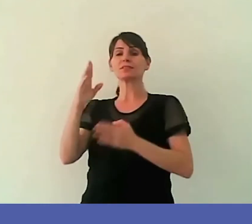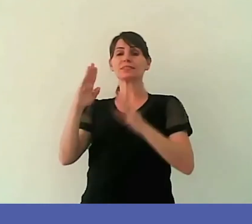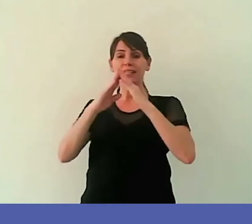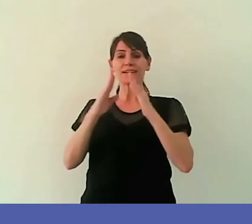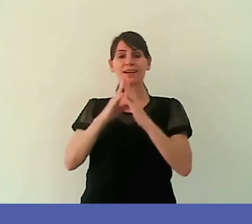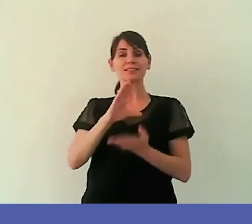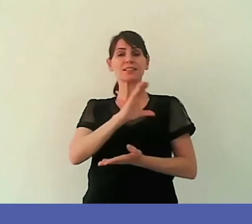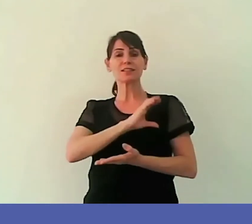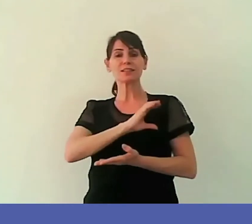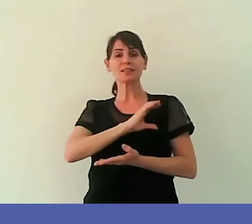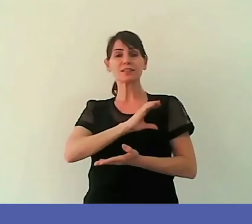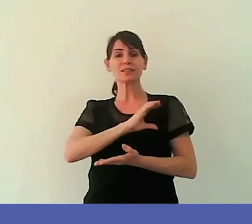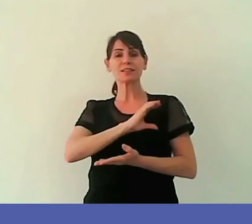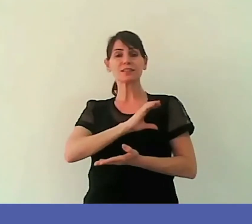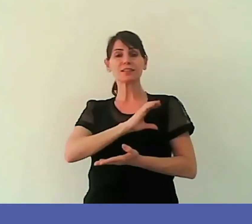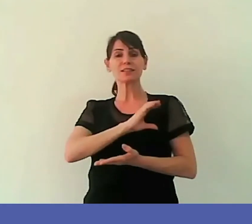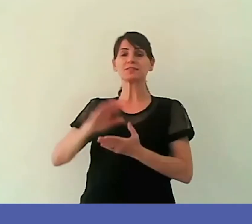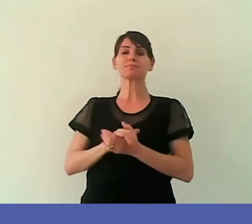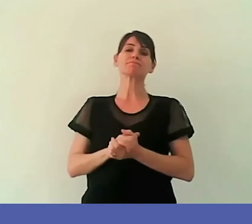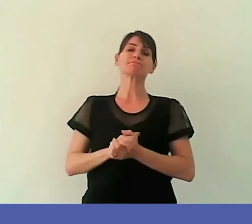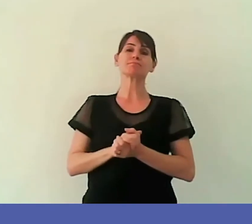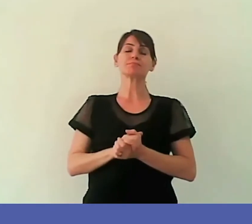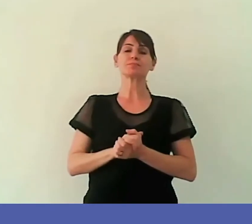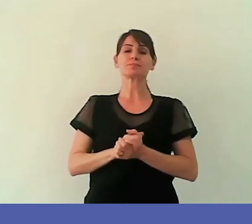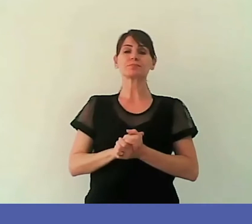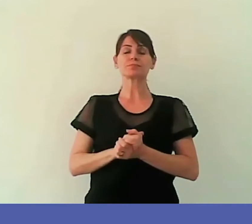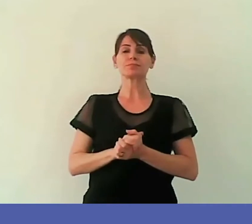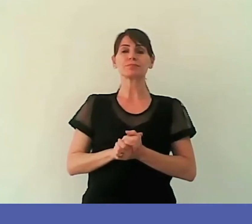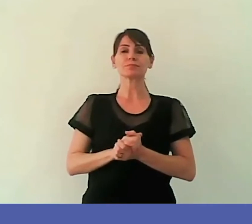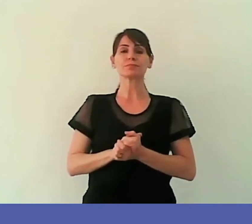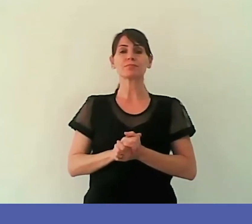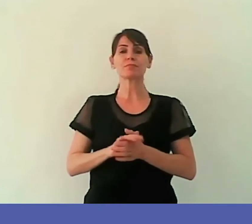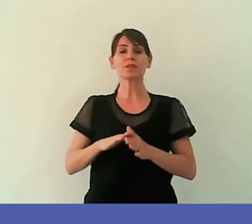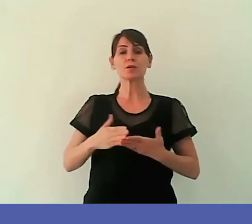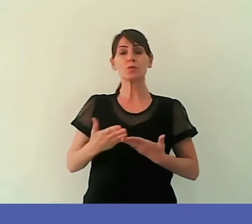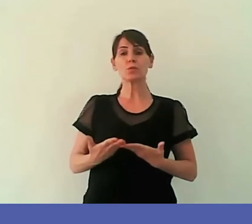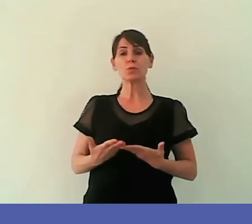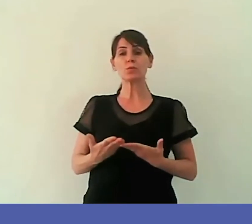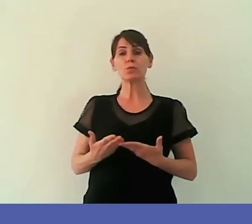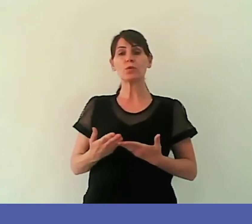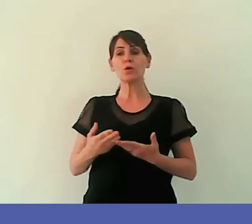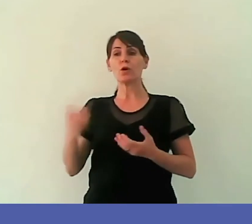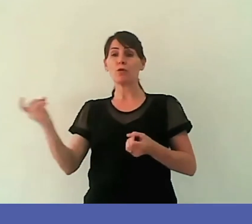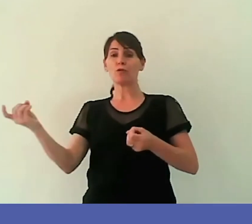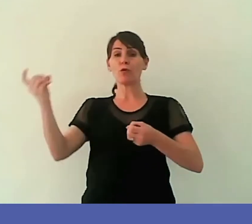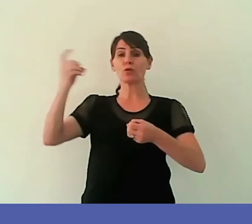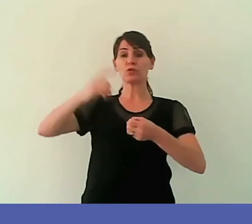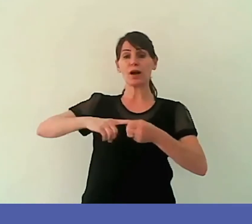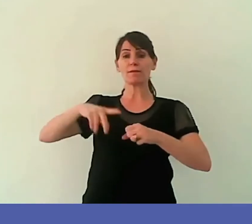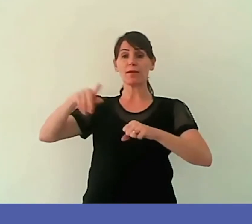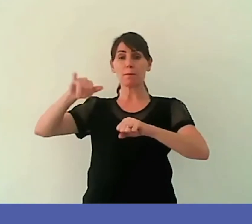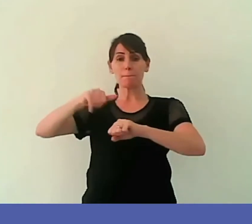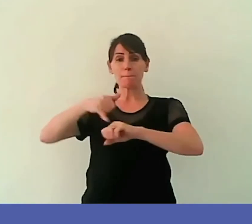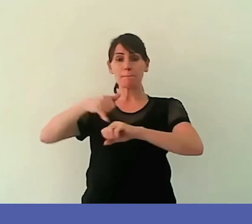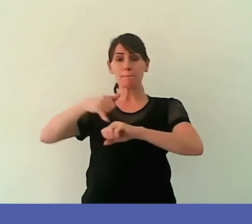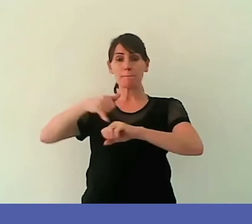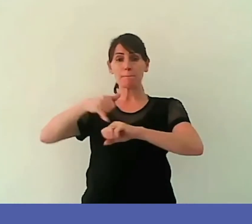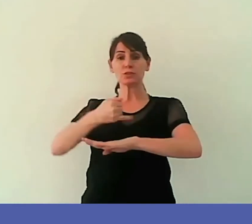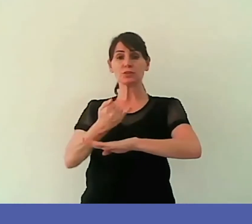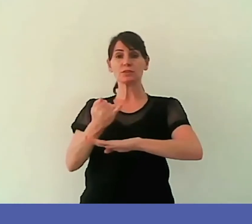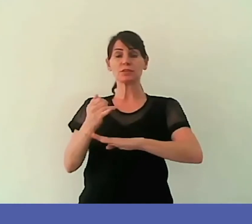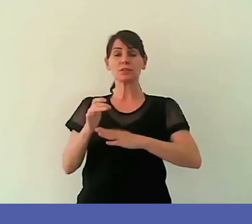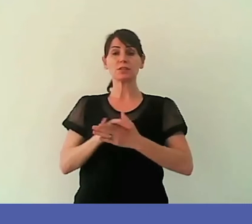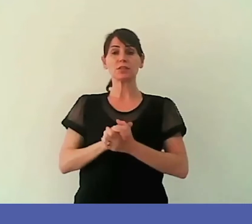Em Atos capítulo 10, não é isso? E quando ele voltava para Jerusalém, né, os